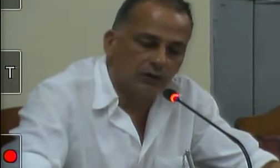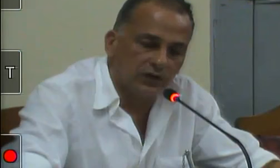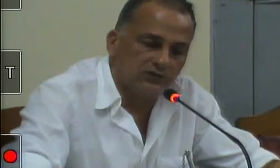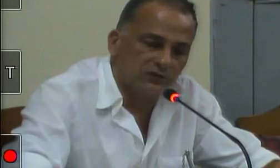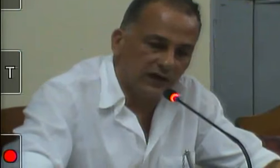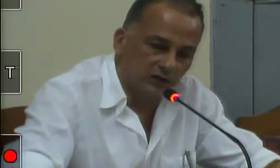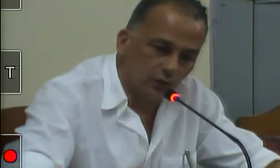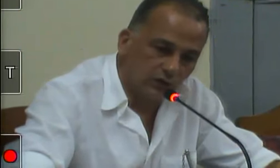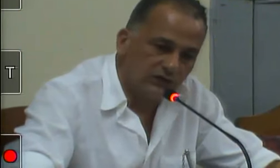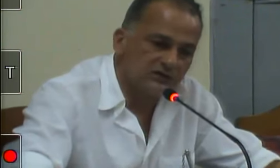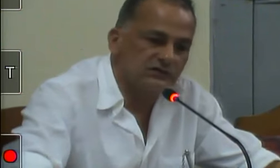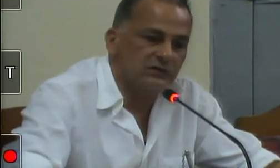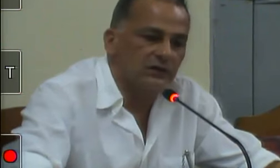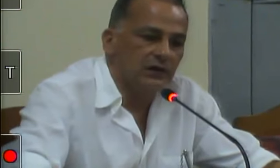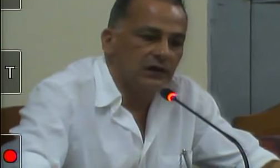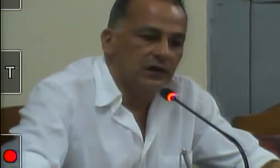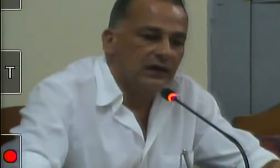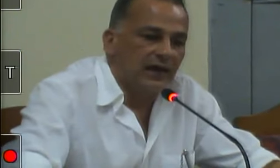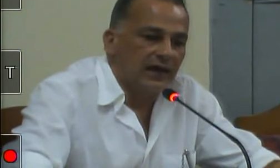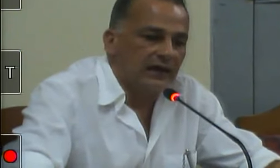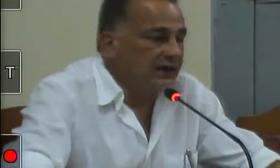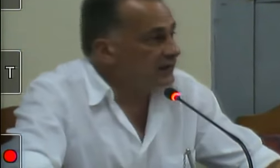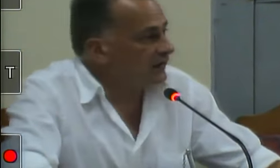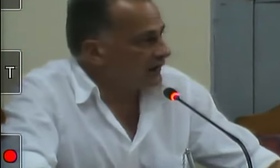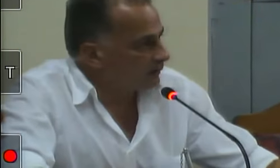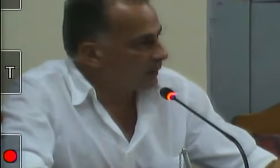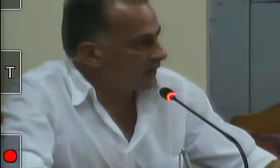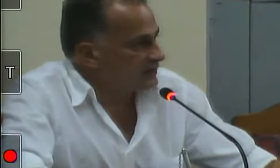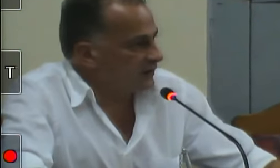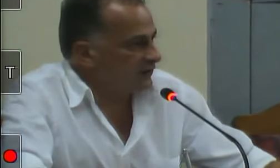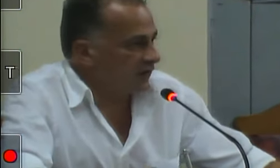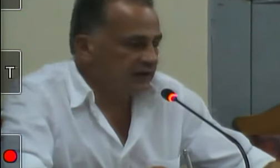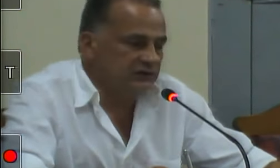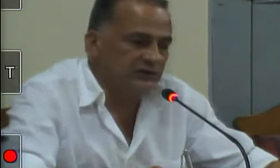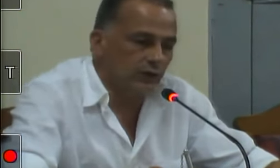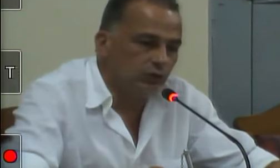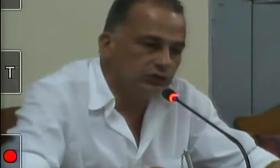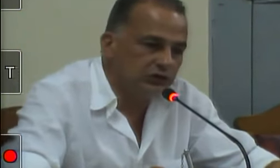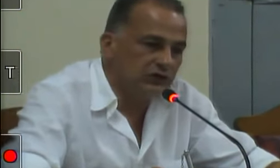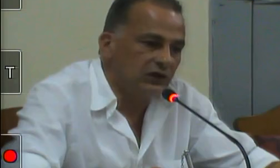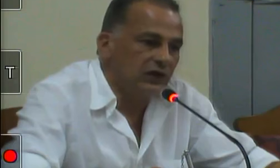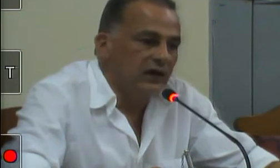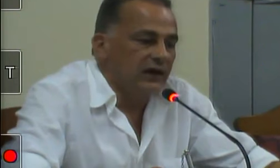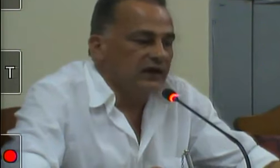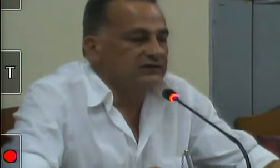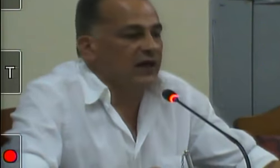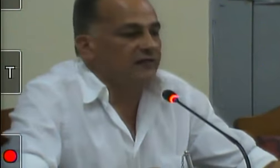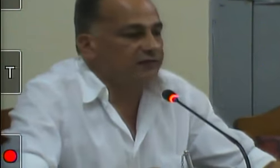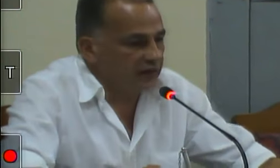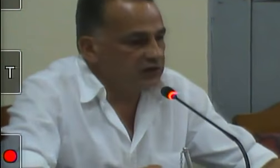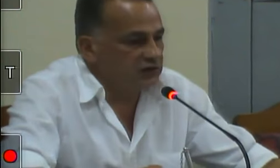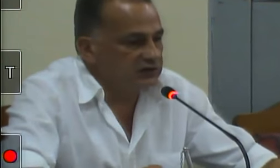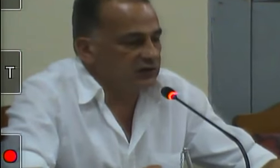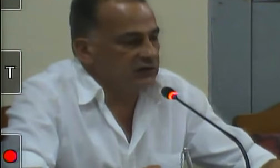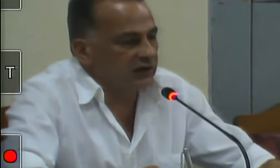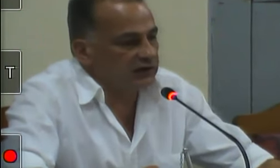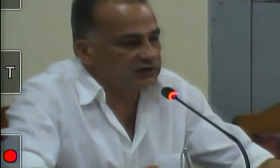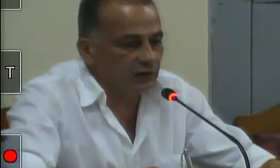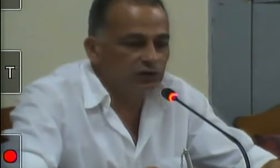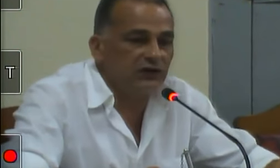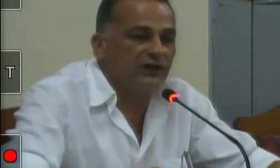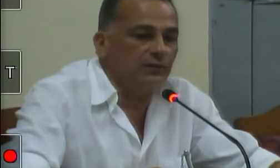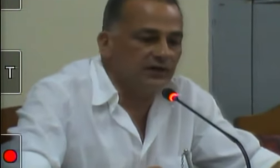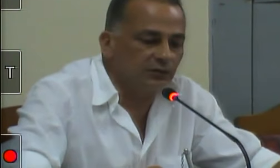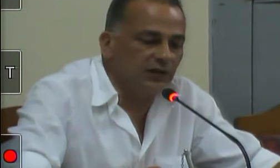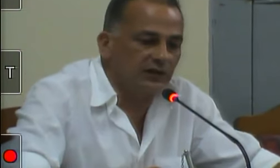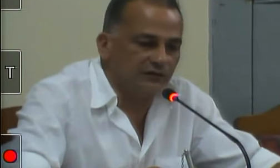Municipal, nós vereadores, quem lida na Secretaria de Saúde, quem está à frente da Secretaria de